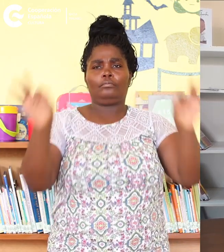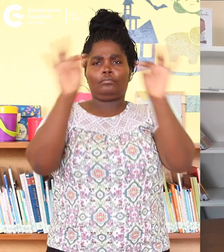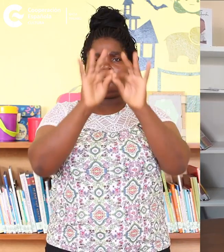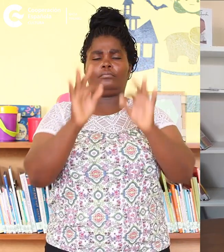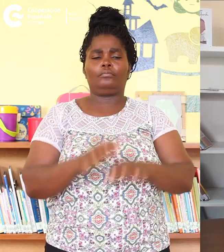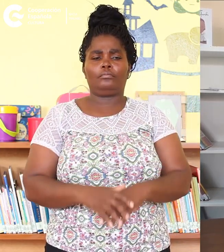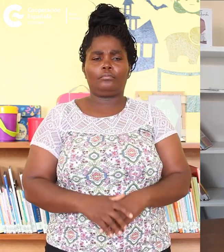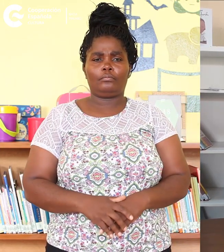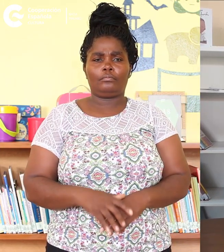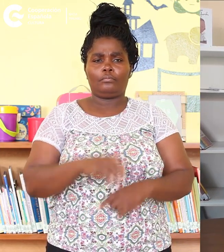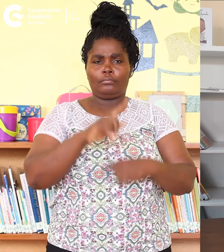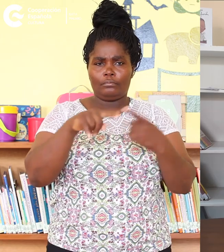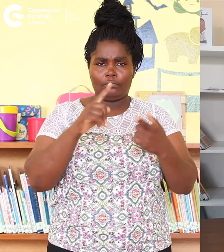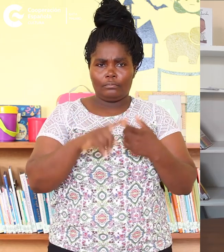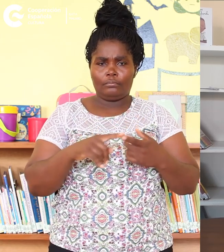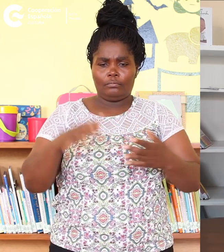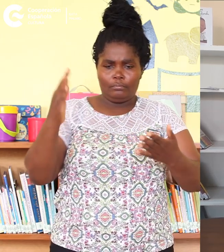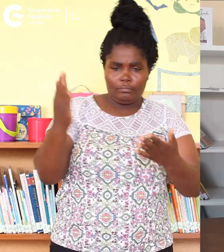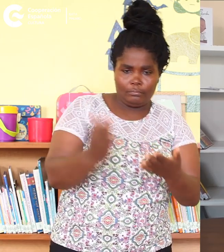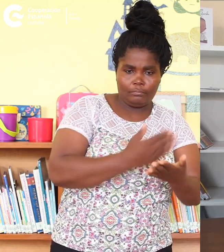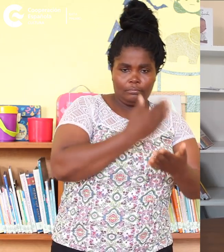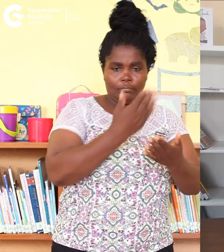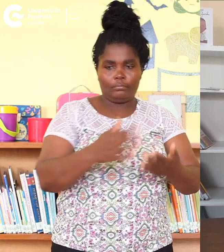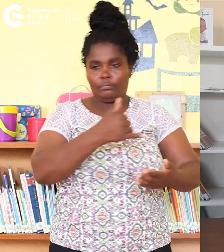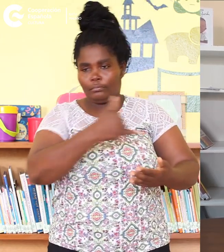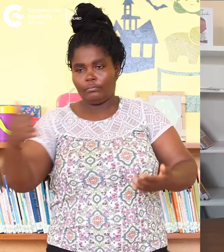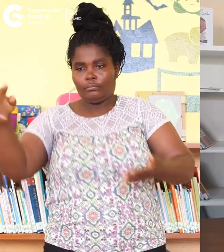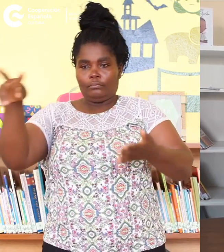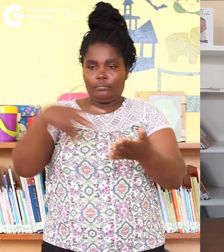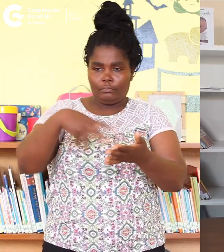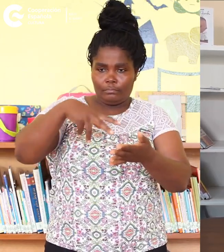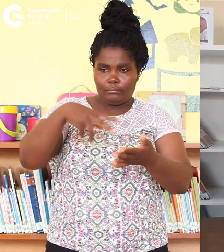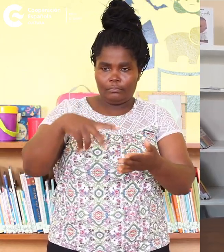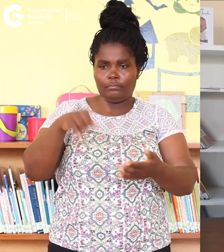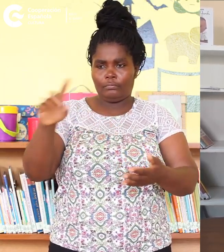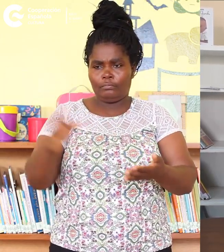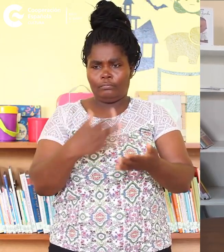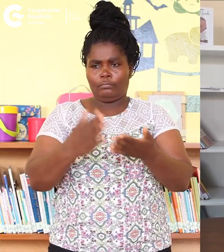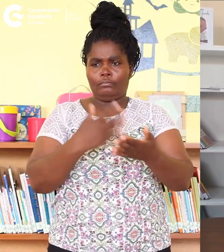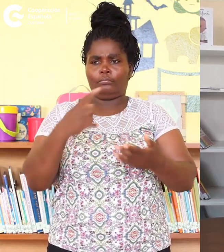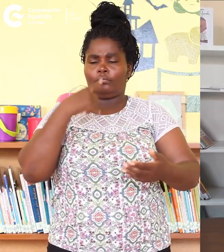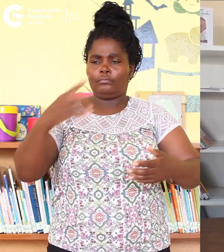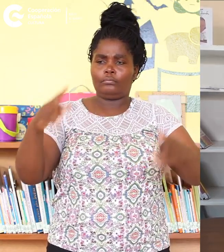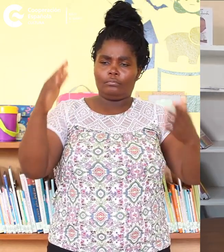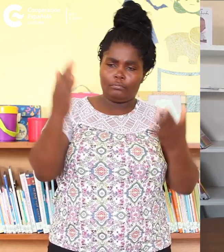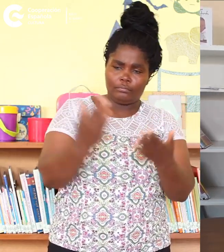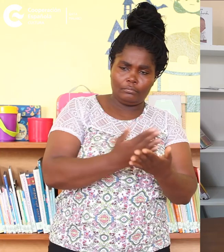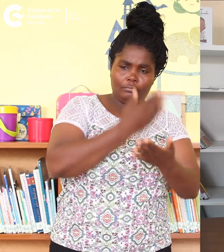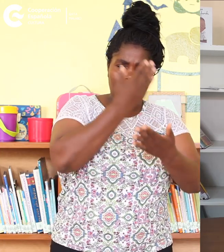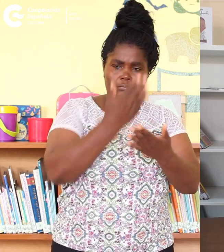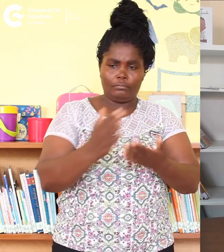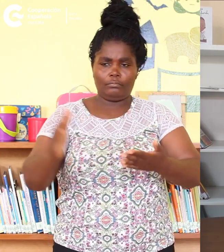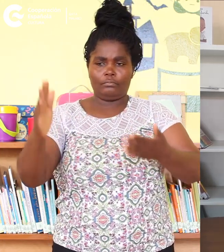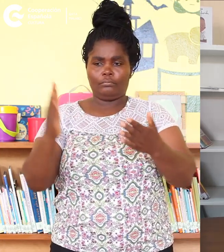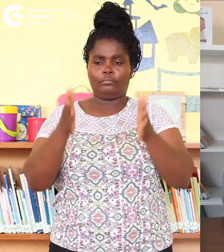Y lo más importante, pondremos música y bailaremos al son de las canciones.